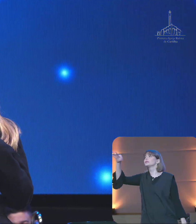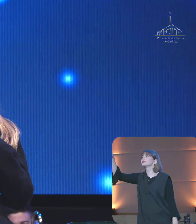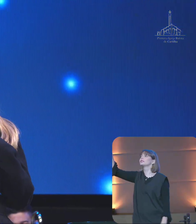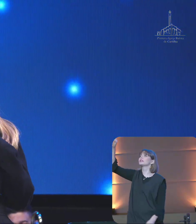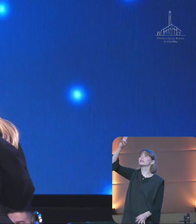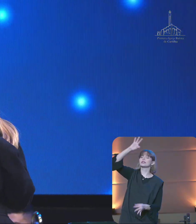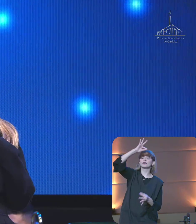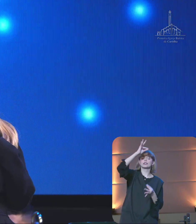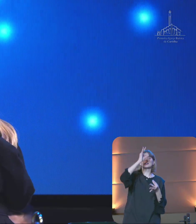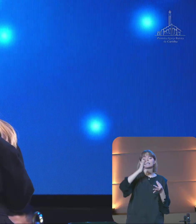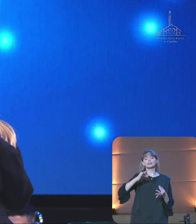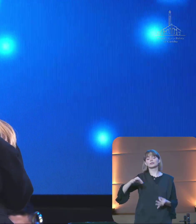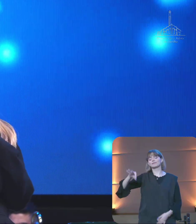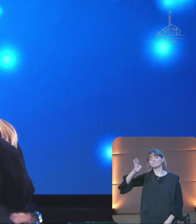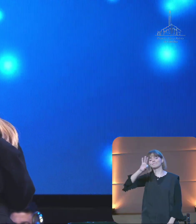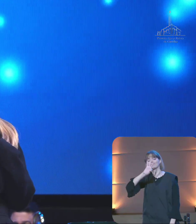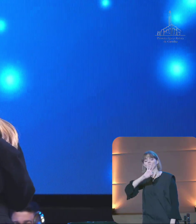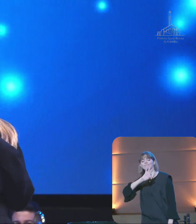Espírito de